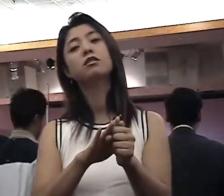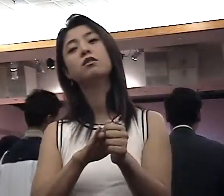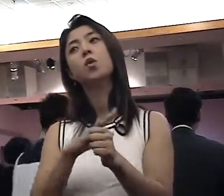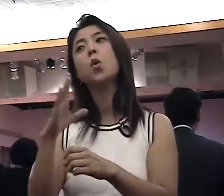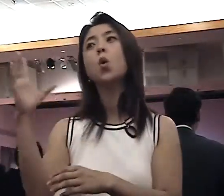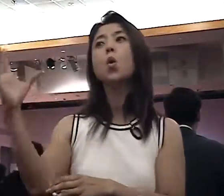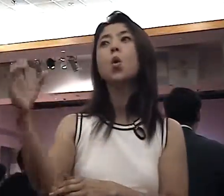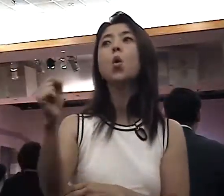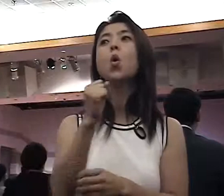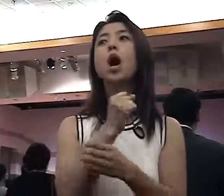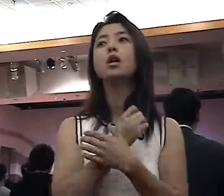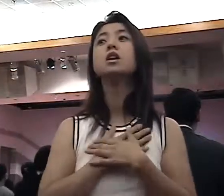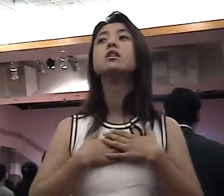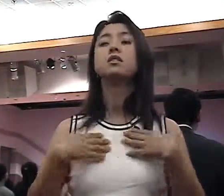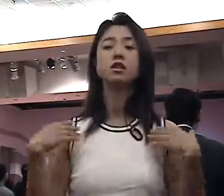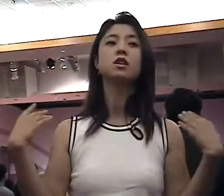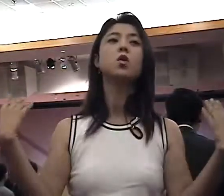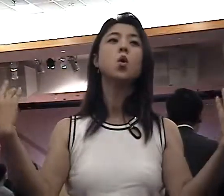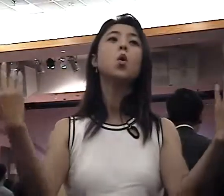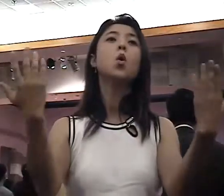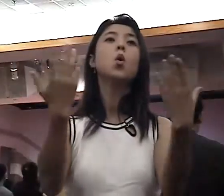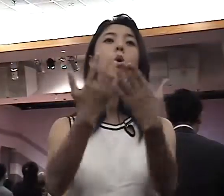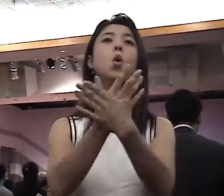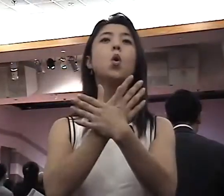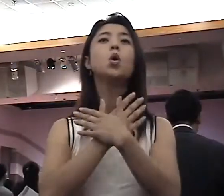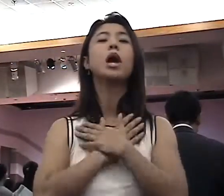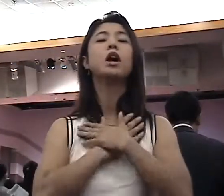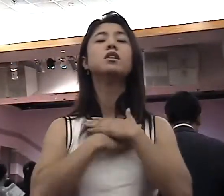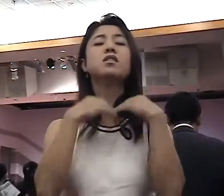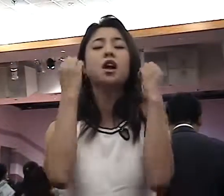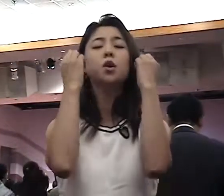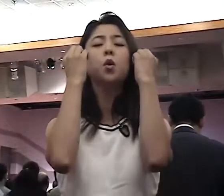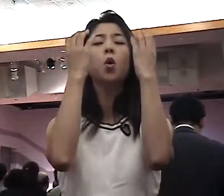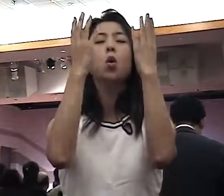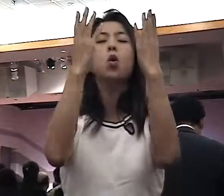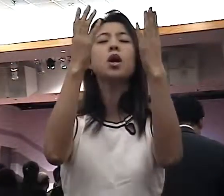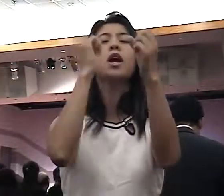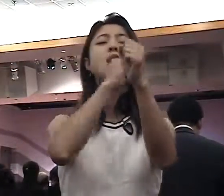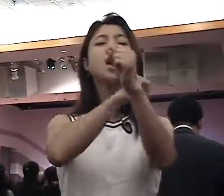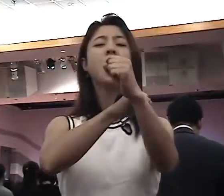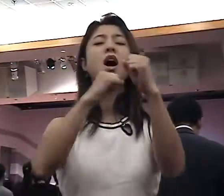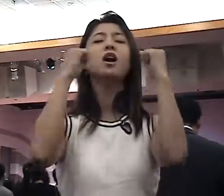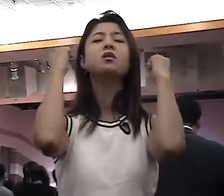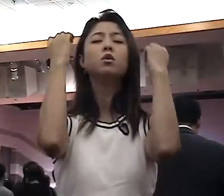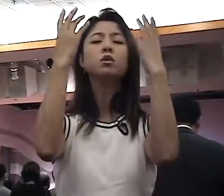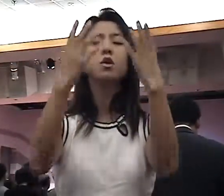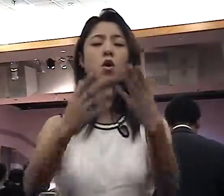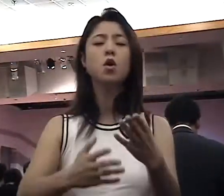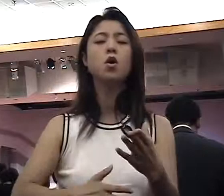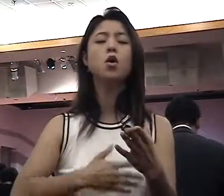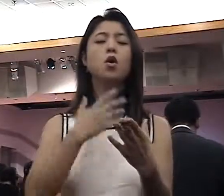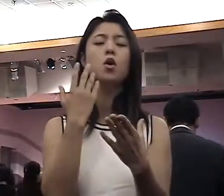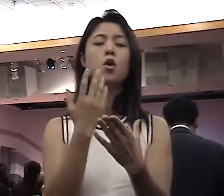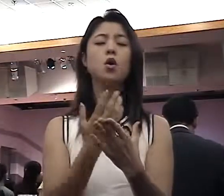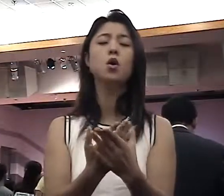사랑으로 하는 주님 이 아침에 날 새롭게 하소서 우리 시간 한번